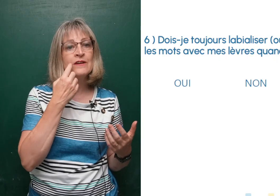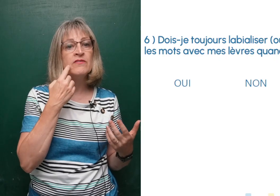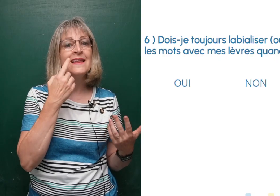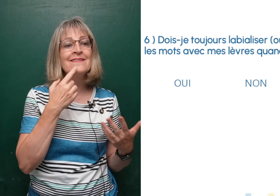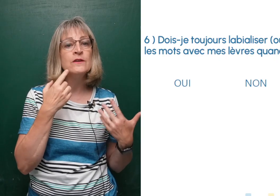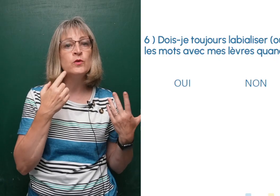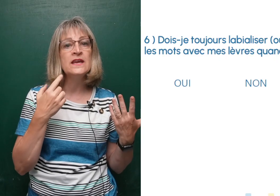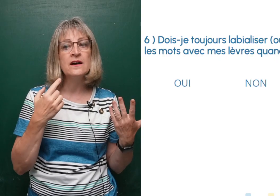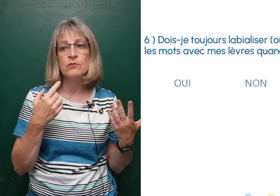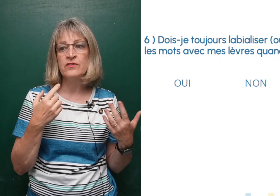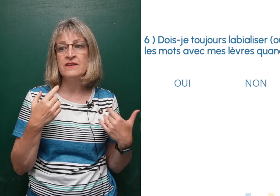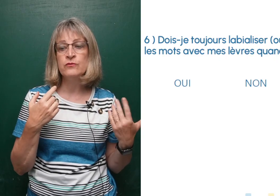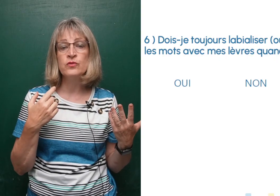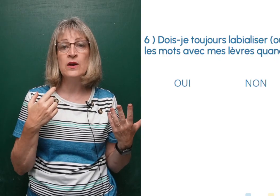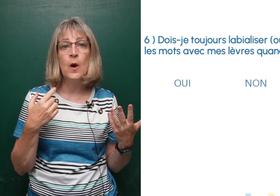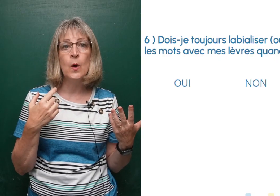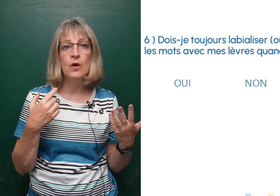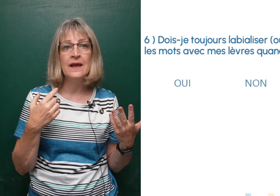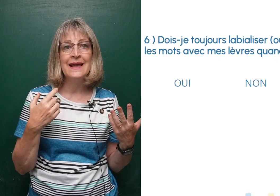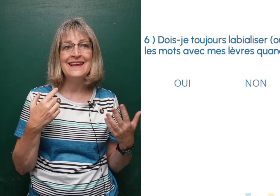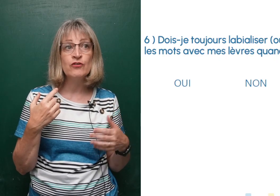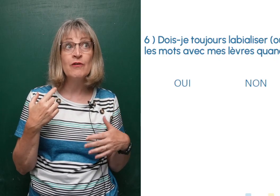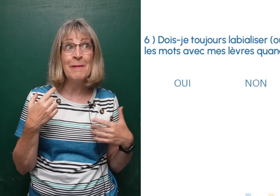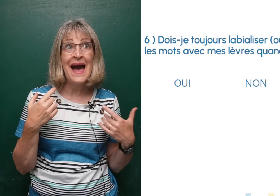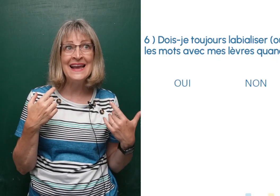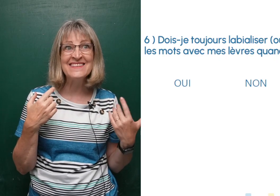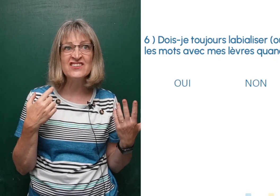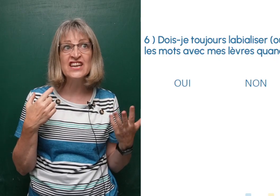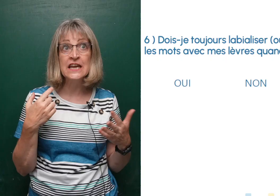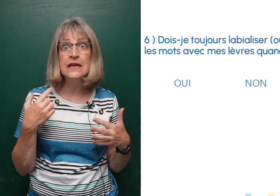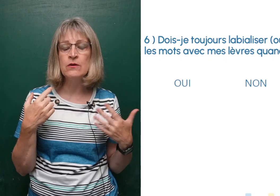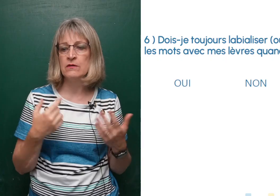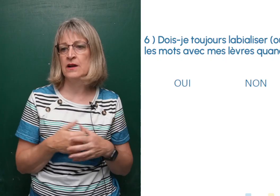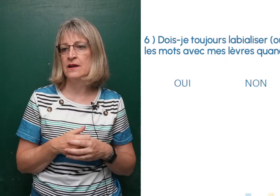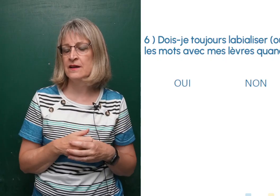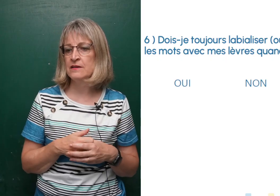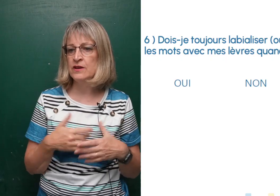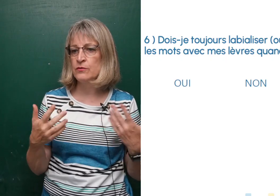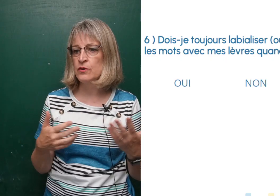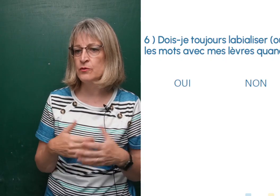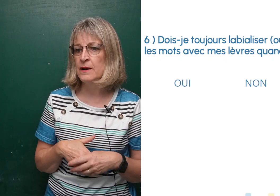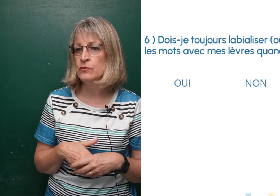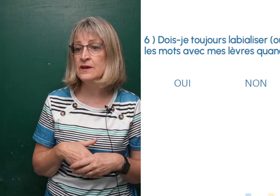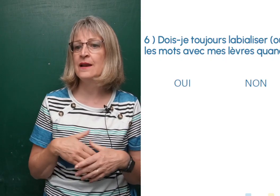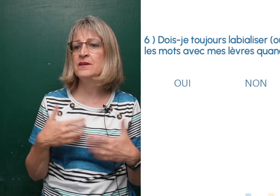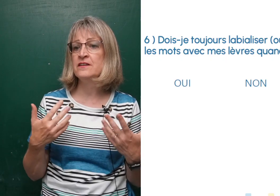fait d'articuler, hein, comme je vous avais dit tout à l'heure, et on ne va pas exagérer voilà, l'articulation quand on parle, donc la